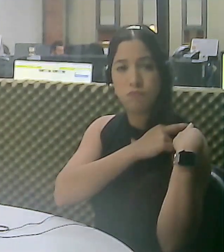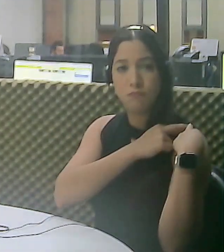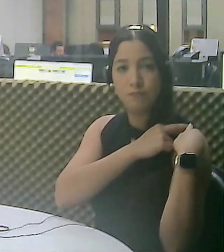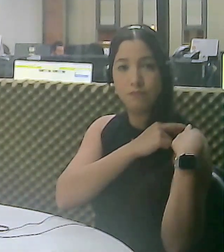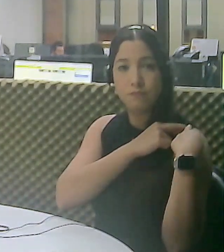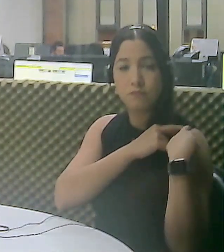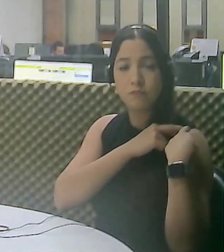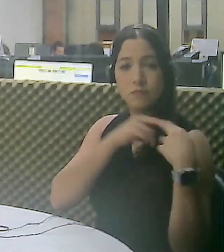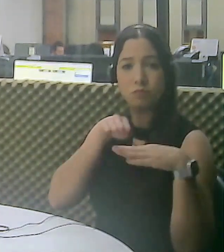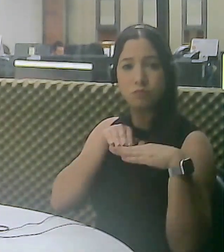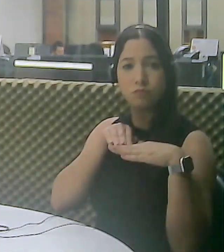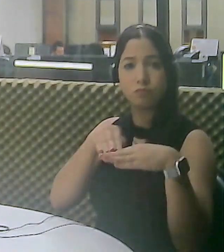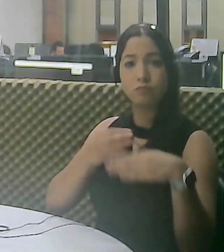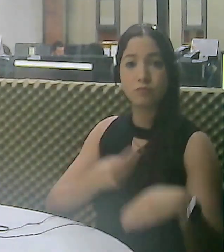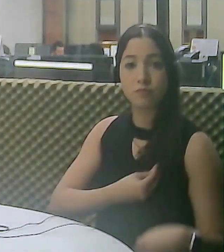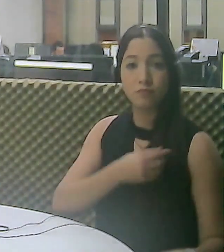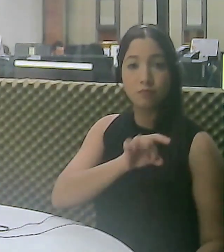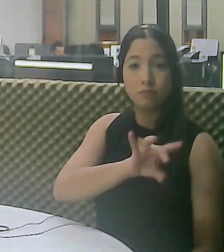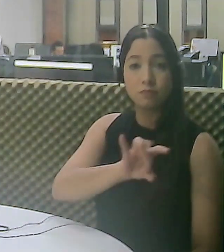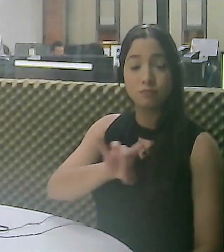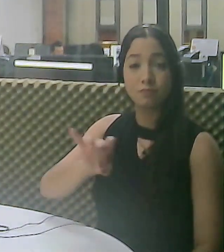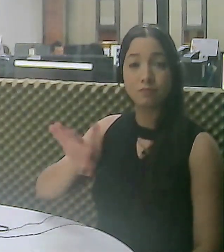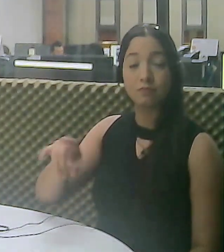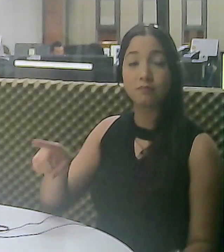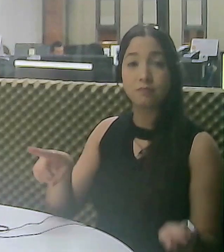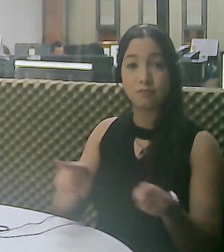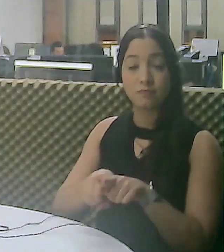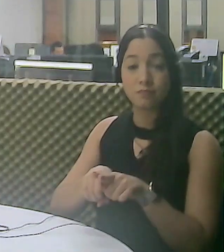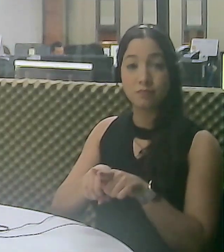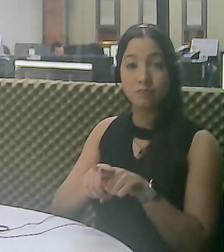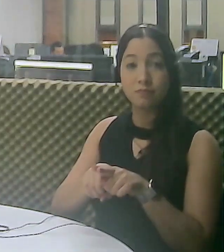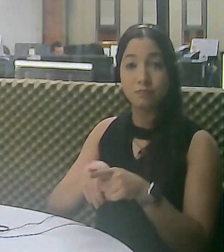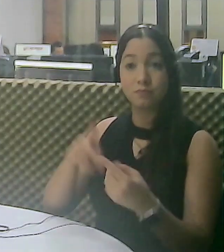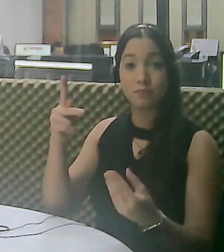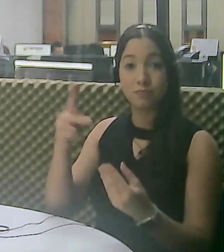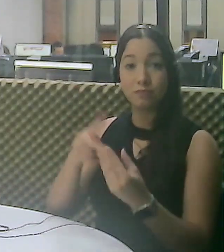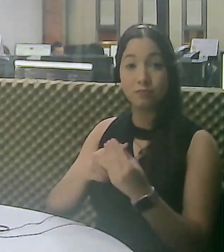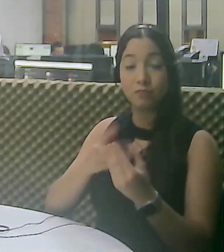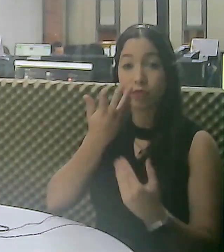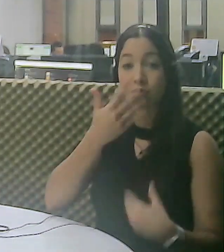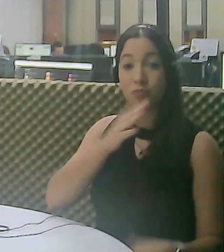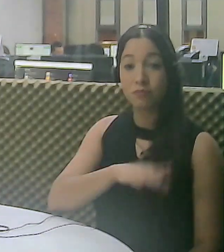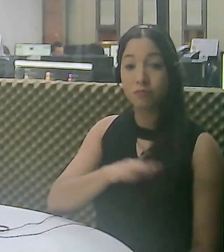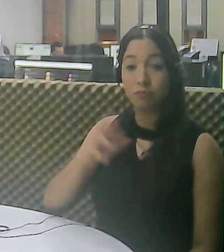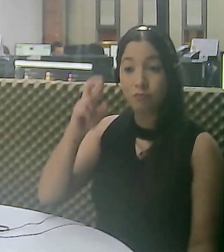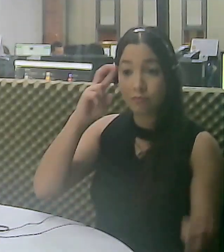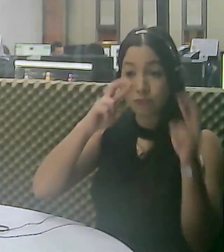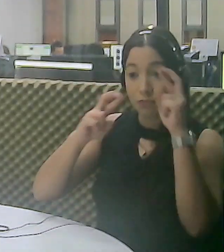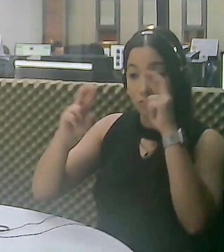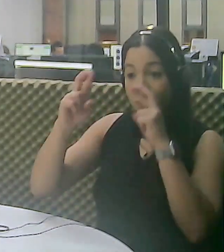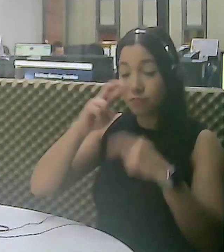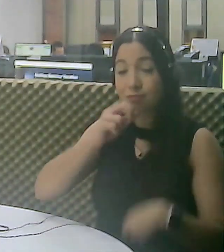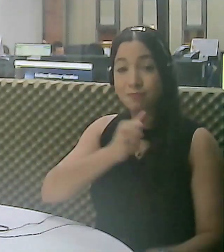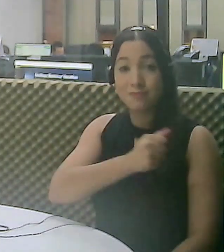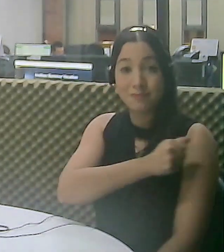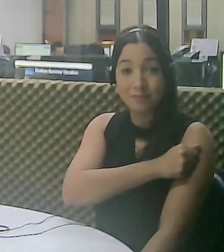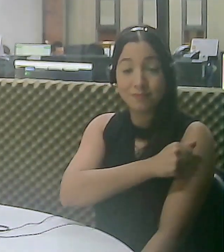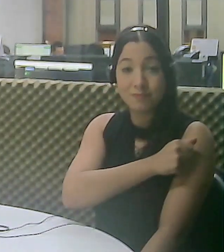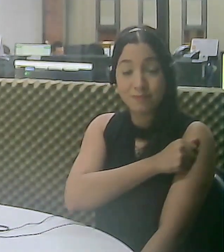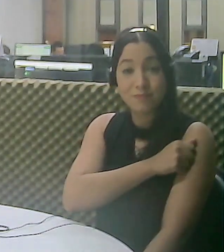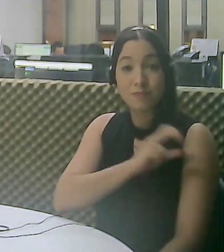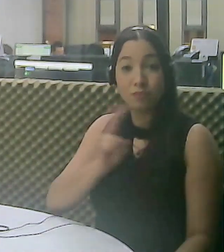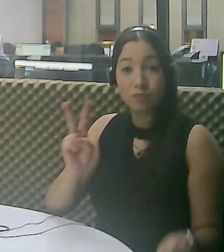isso pode impactar na vida de cada um. Além disso, nós teremos o PROCON Mirim, a fiscalização feita por alunos,